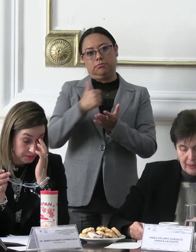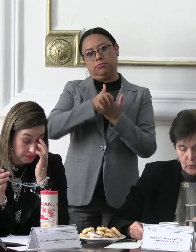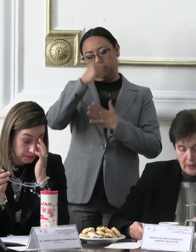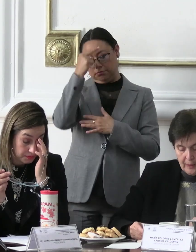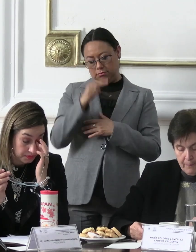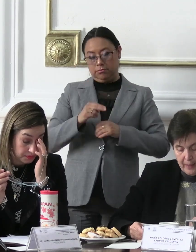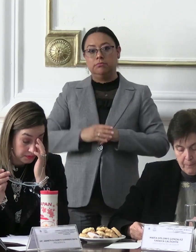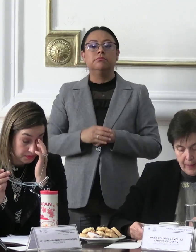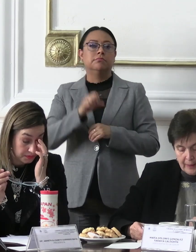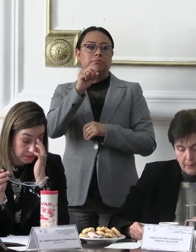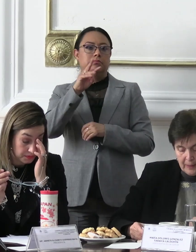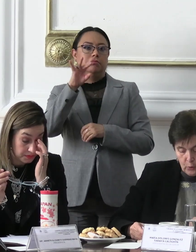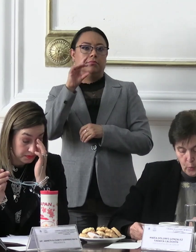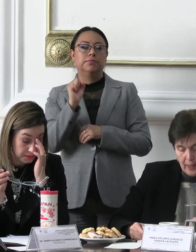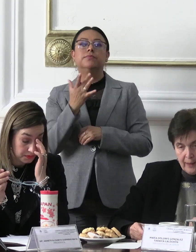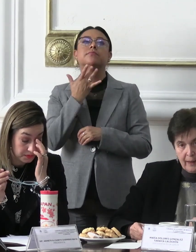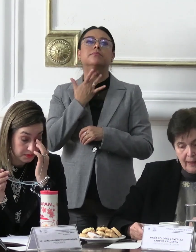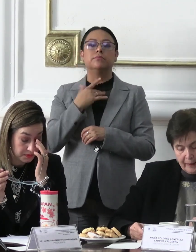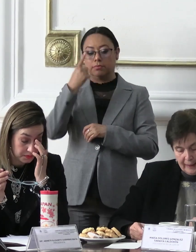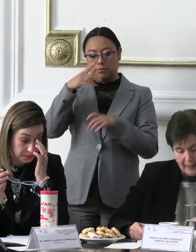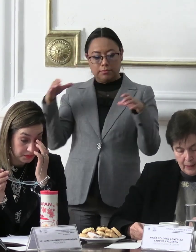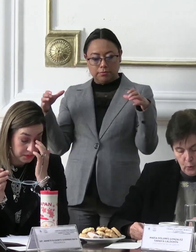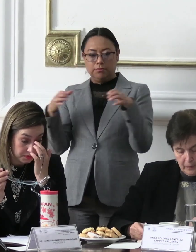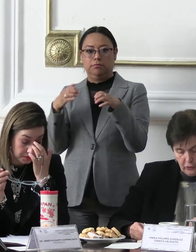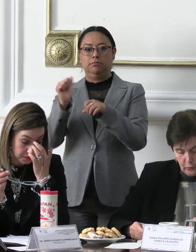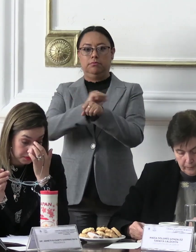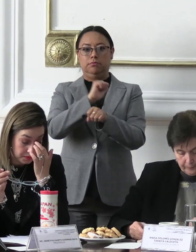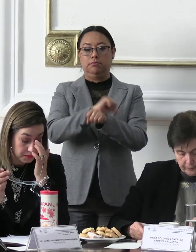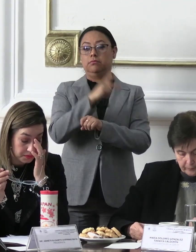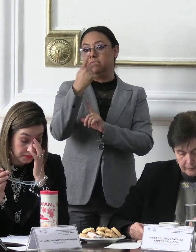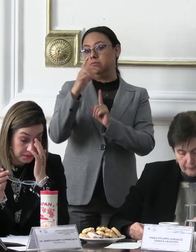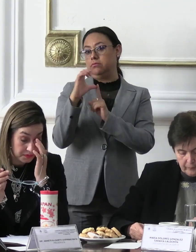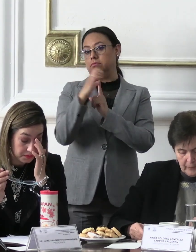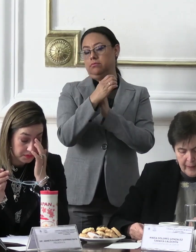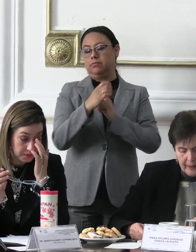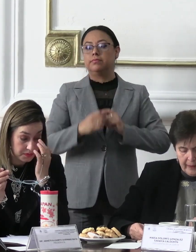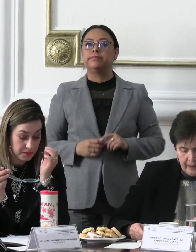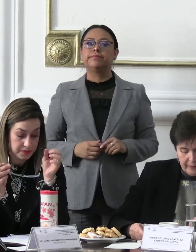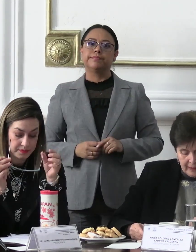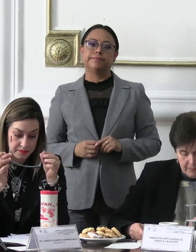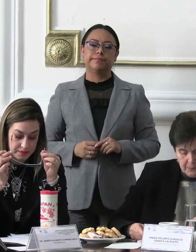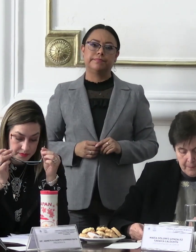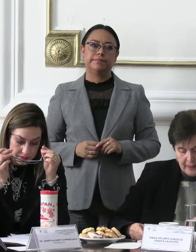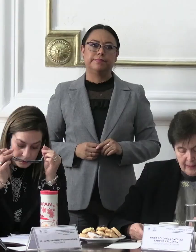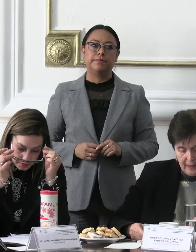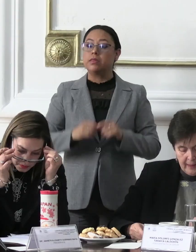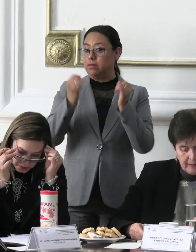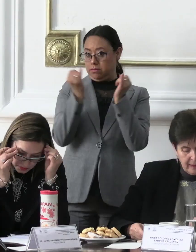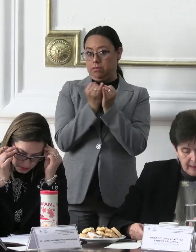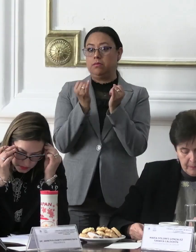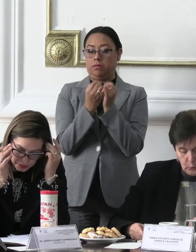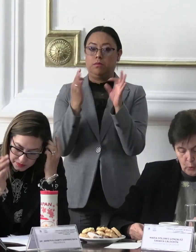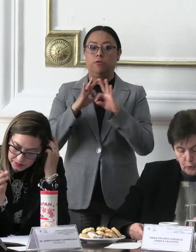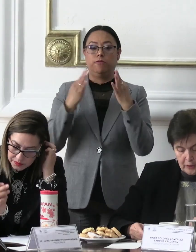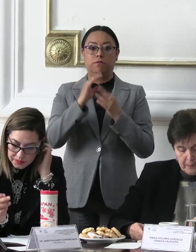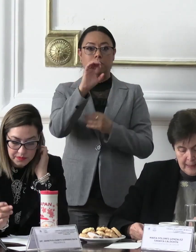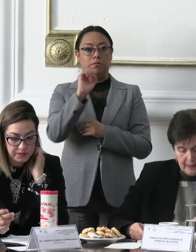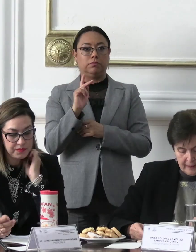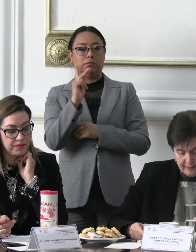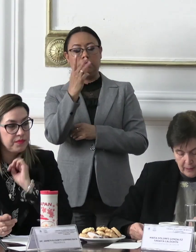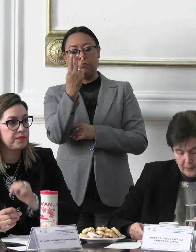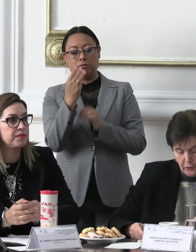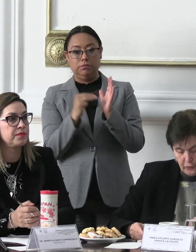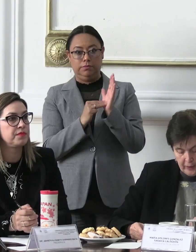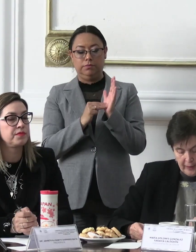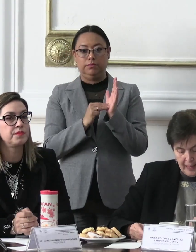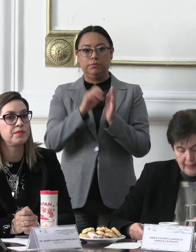servicios de gasolina para el parque vehicular de la comisión. De la misma manera, en el capítulo 3000